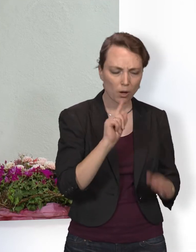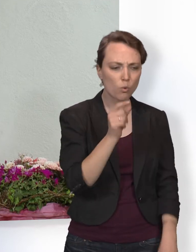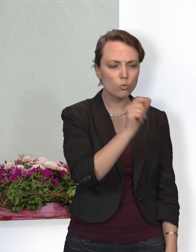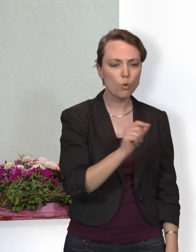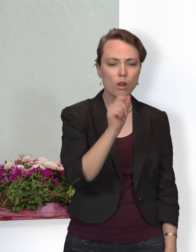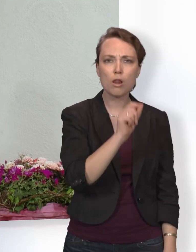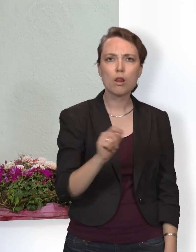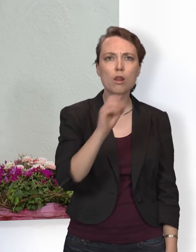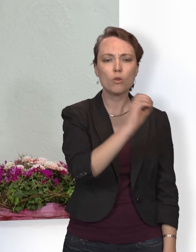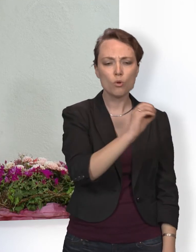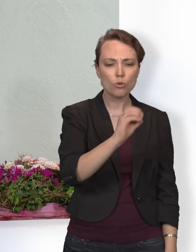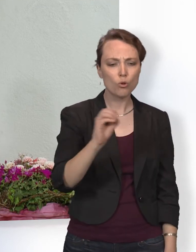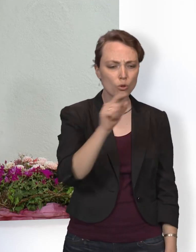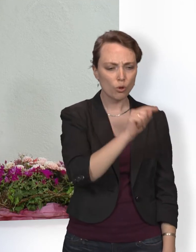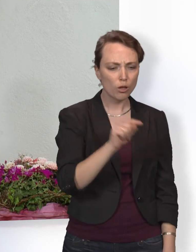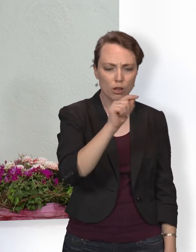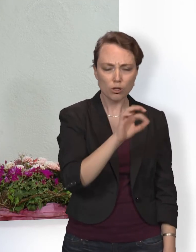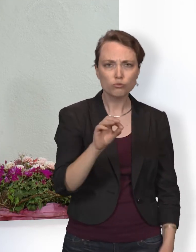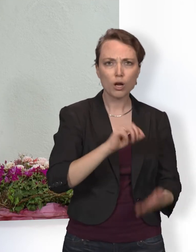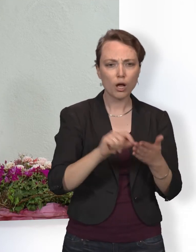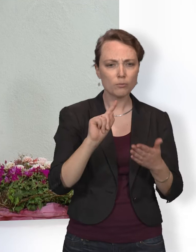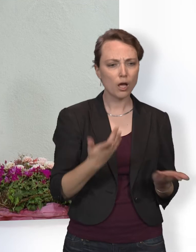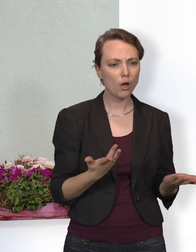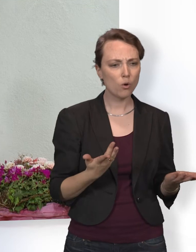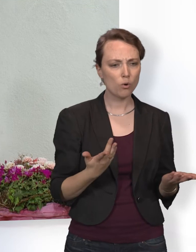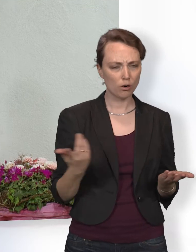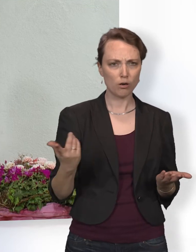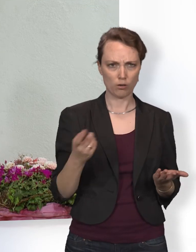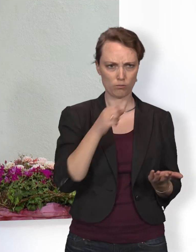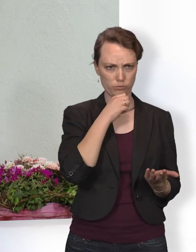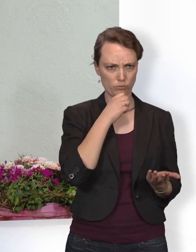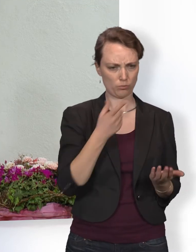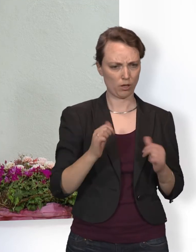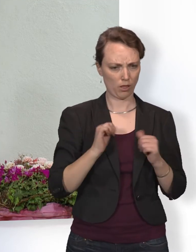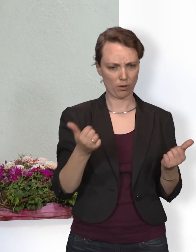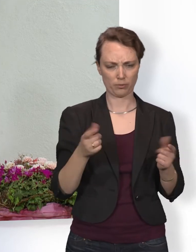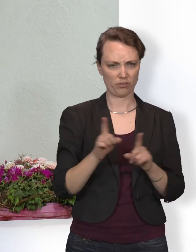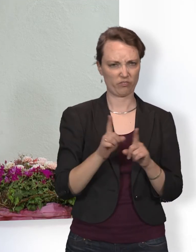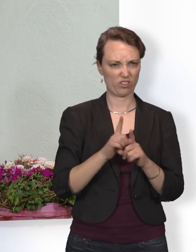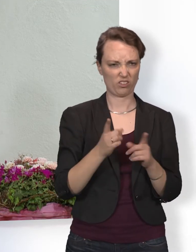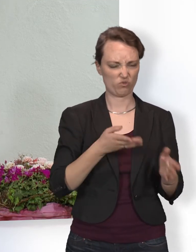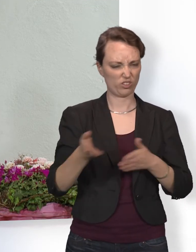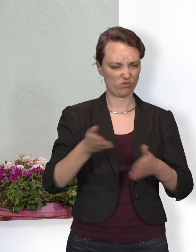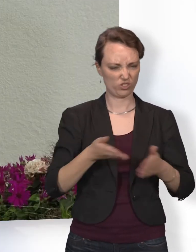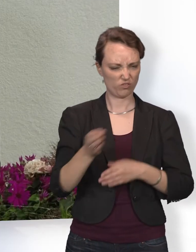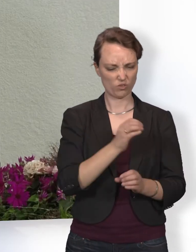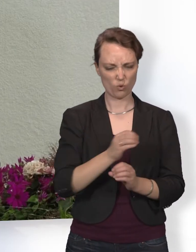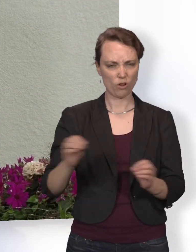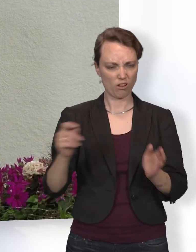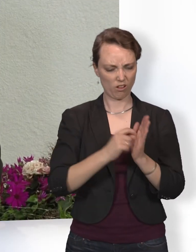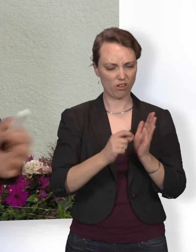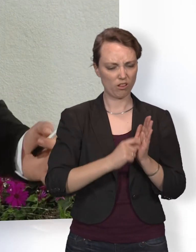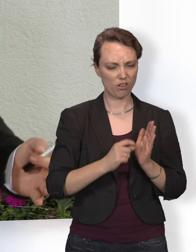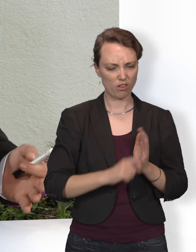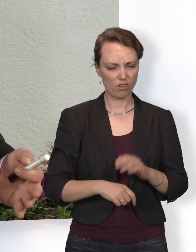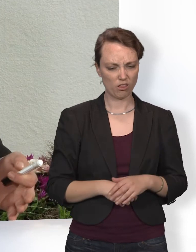lauter Nullen draufgeschrieben. All das, was der Junge anscheinend in seinem Leben verbockt hatte.